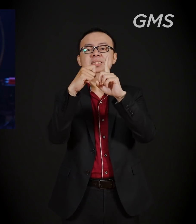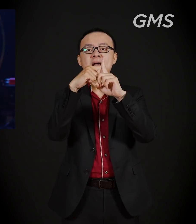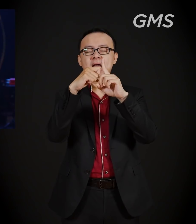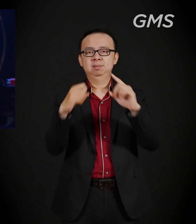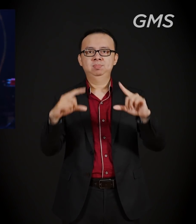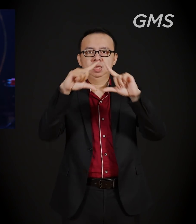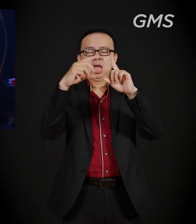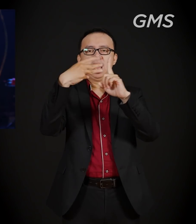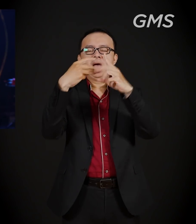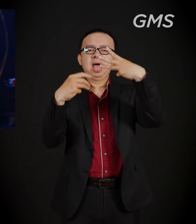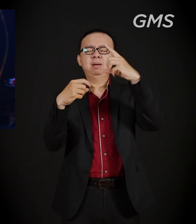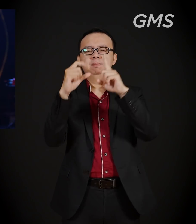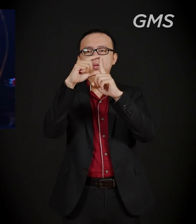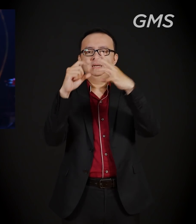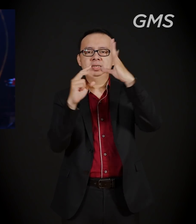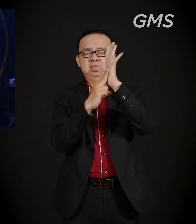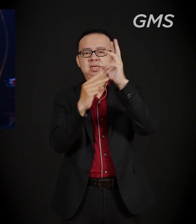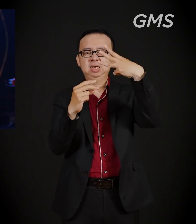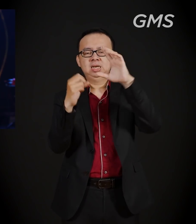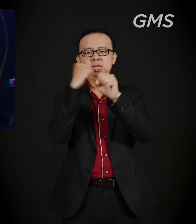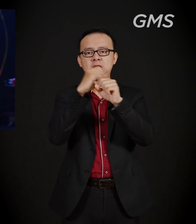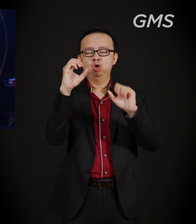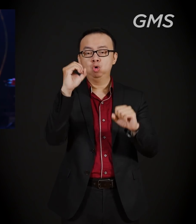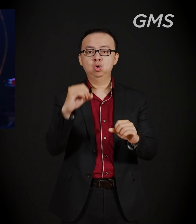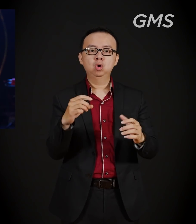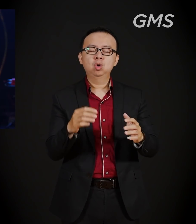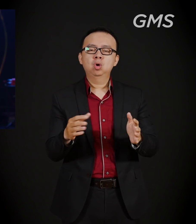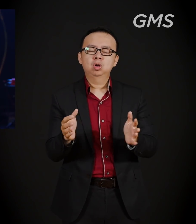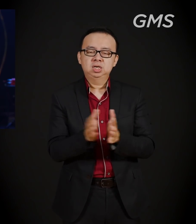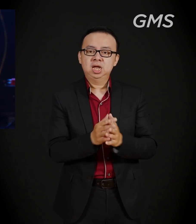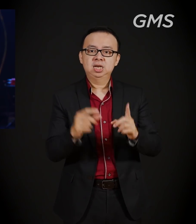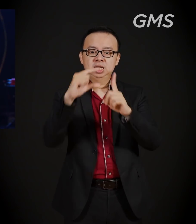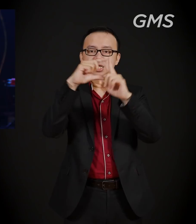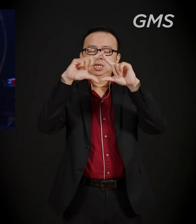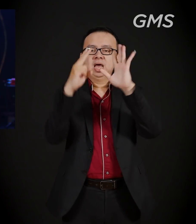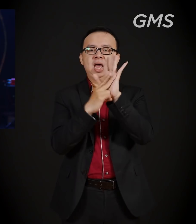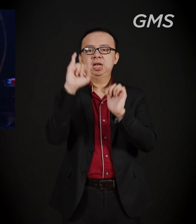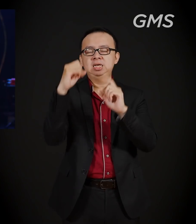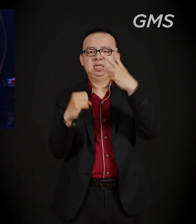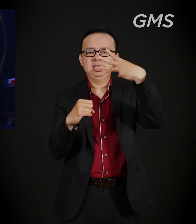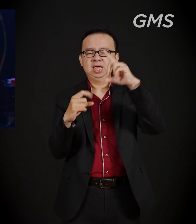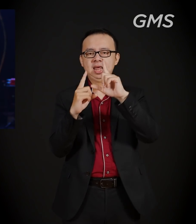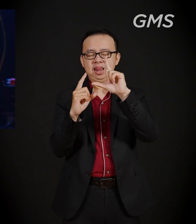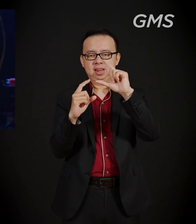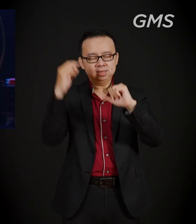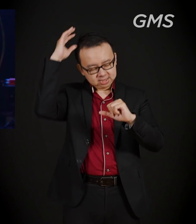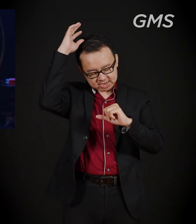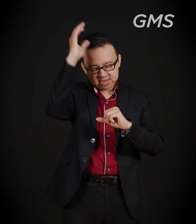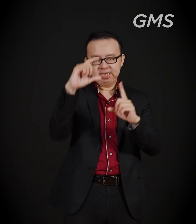Daniel juga dibuang ke gua singa, tapi Tuhan bela. Daud juga harus menghadapi Goliat, tapi keselamatan Tuhan turun atas